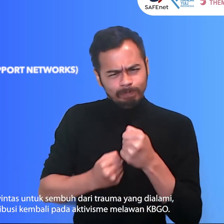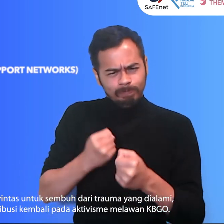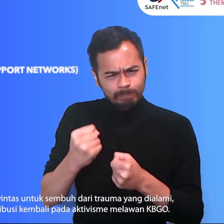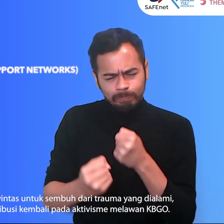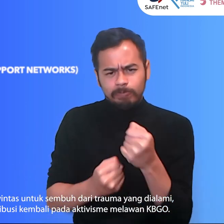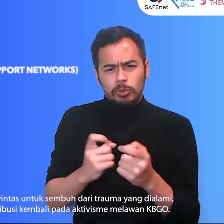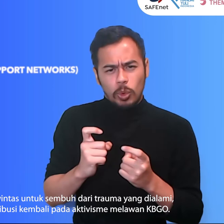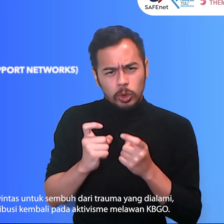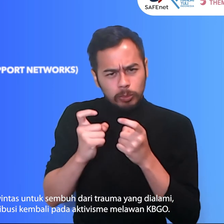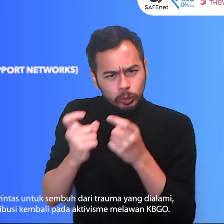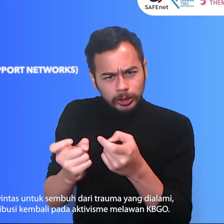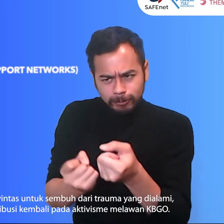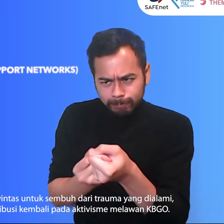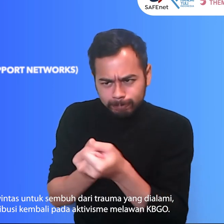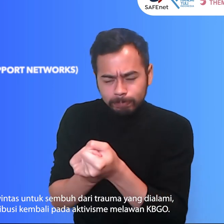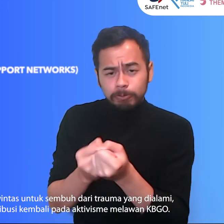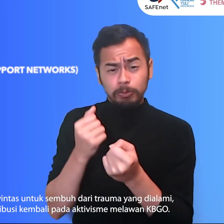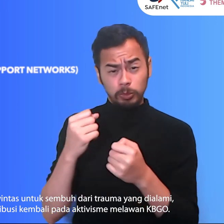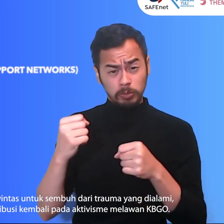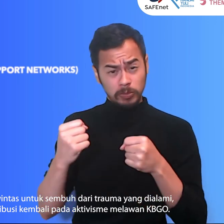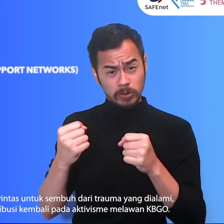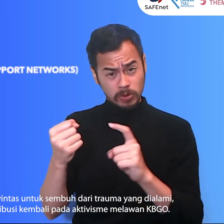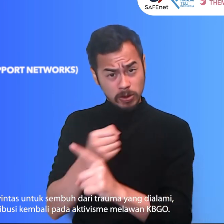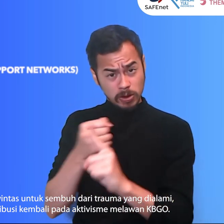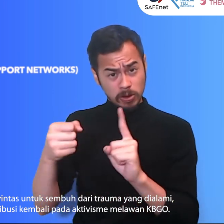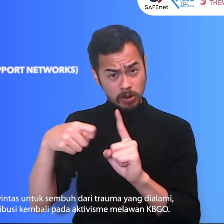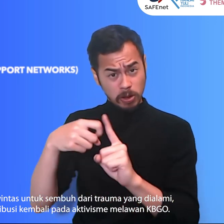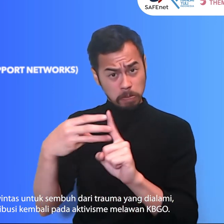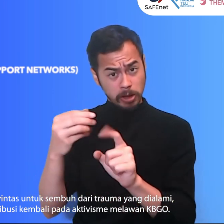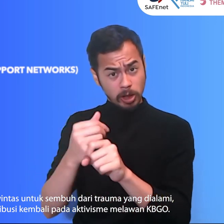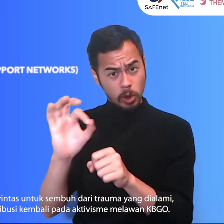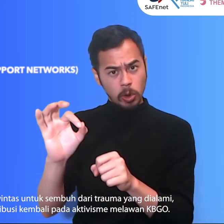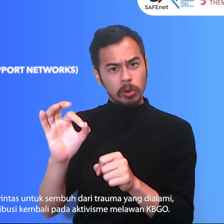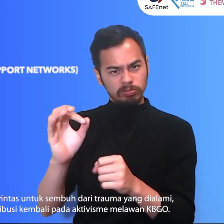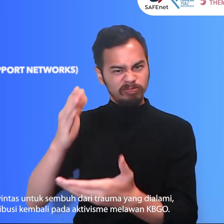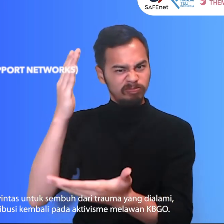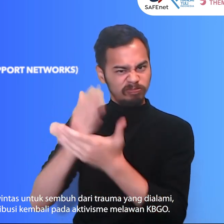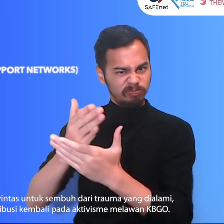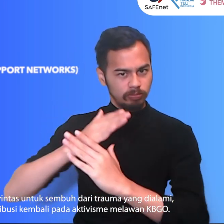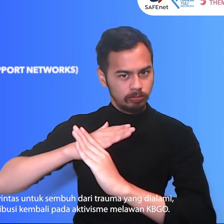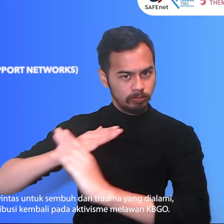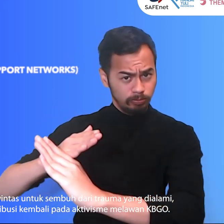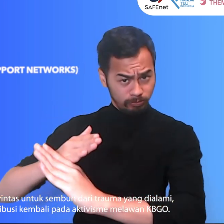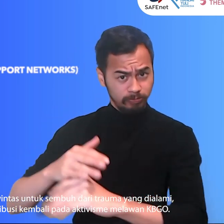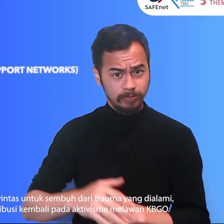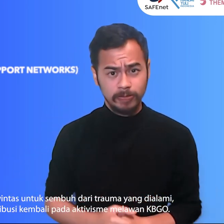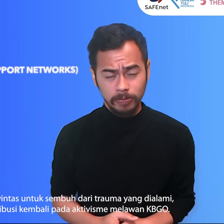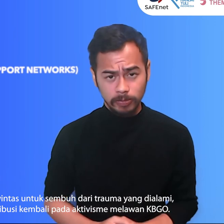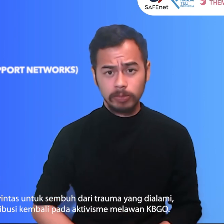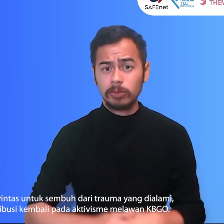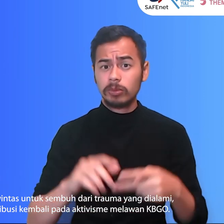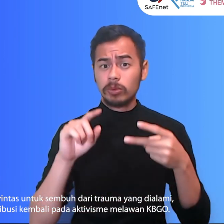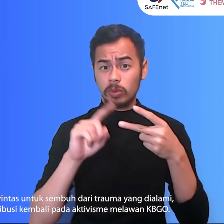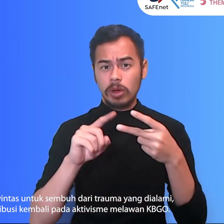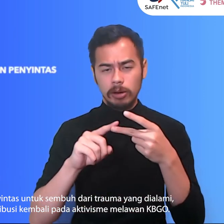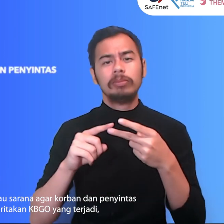dari trauma yang dialami Jika memungkinkan berkontribusi kembali pada aktivisme melawan KB